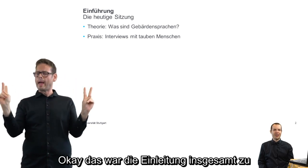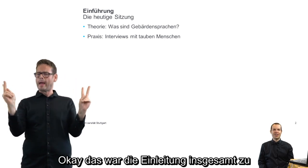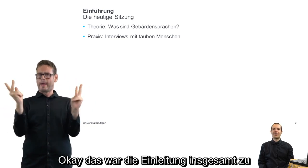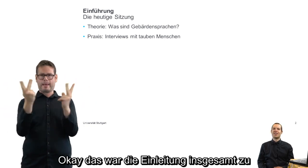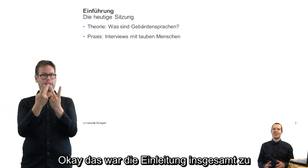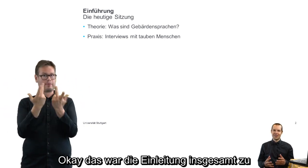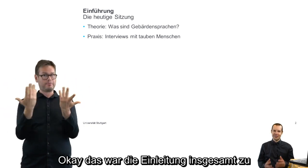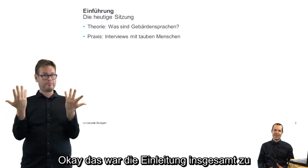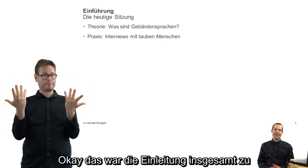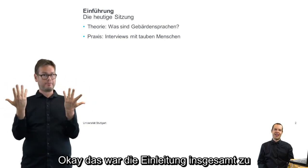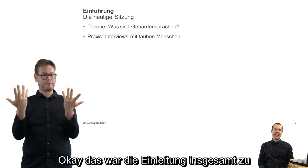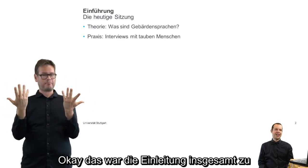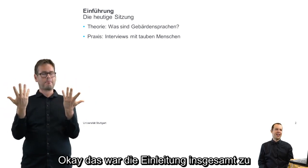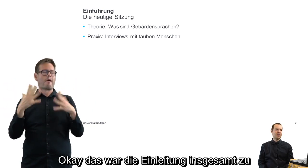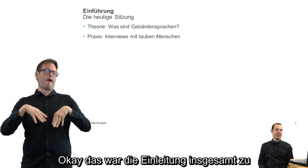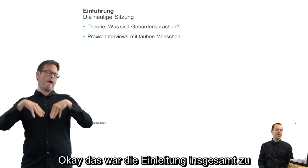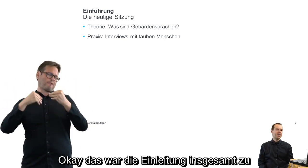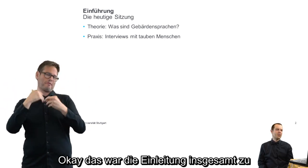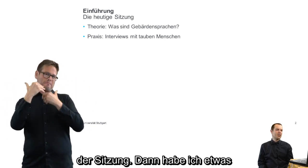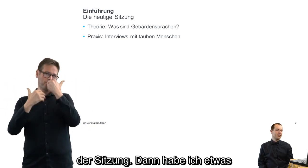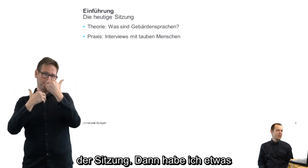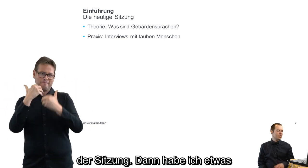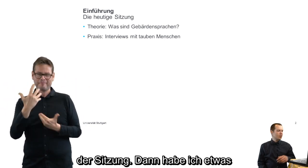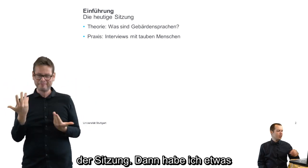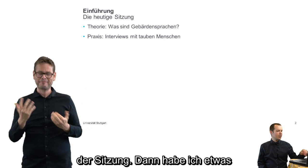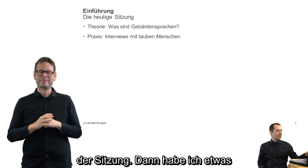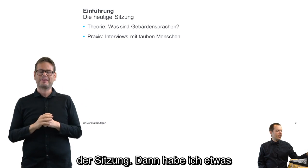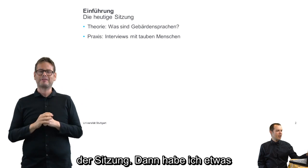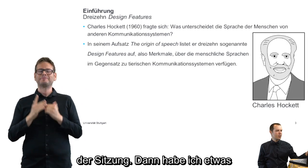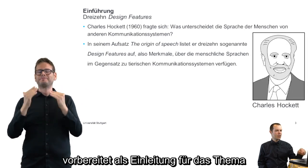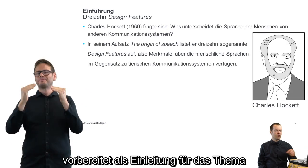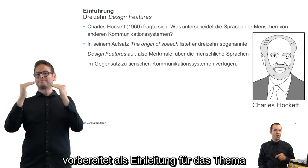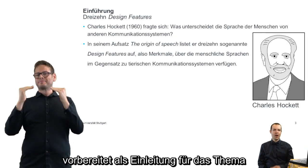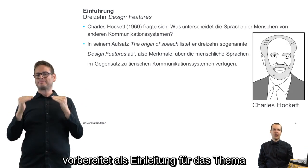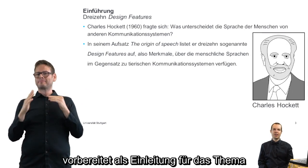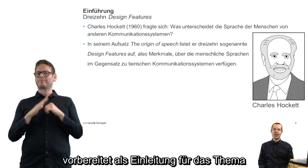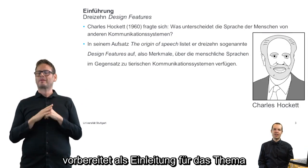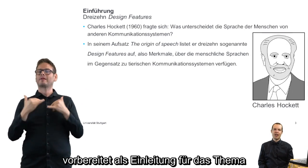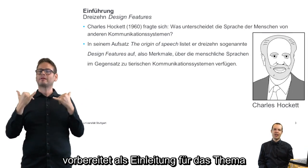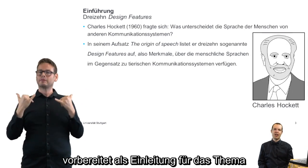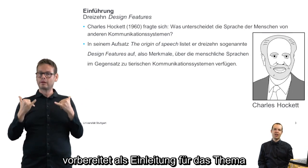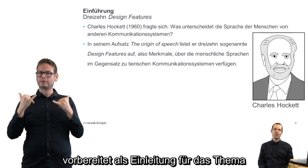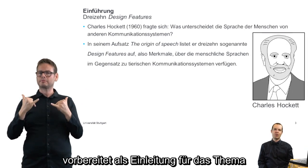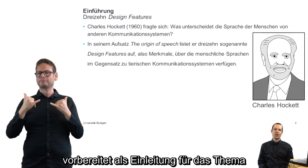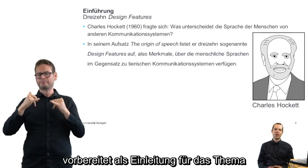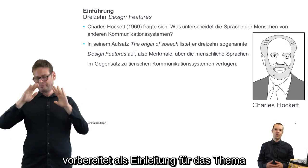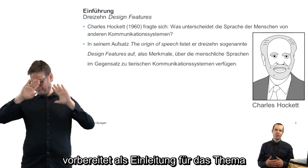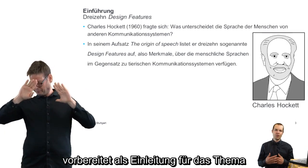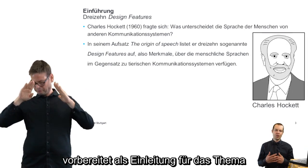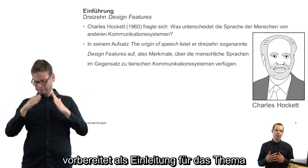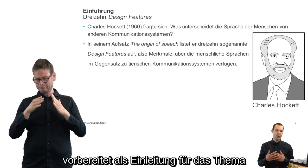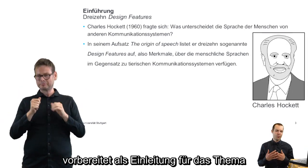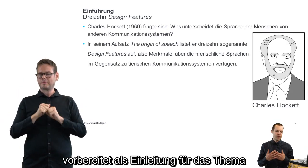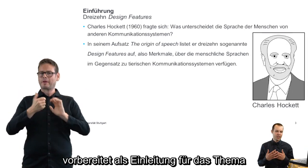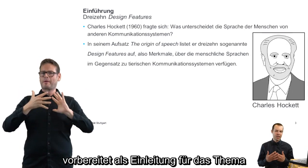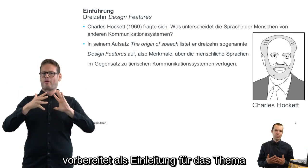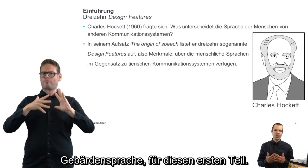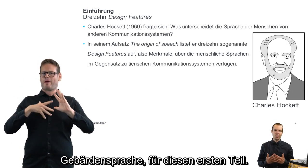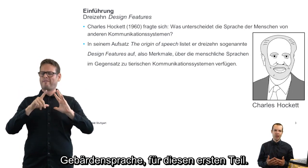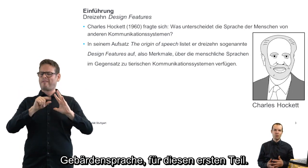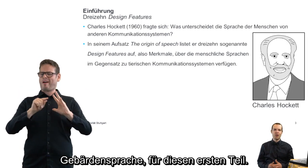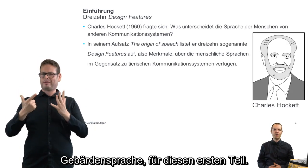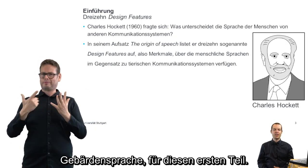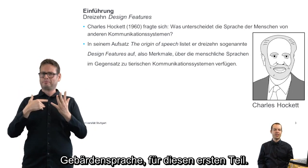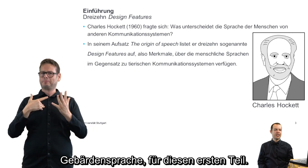Okay, das war die Einleitung insgesamt zu der Sitzung. Dann habe ich was vorbereitet als Einleitung für das